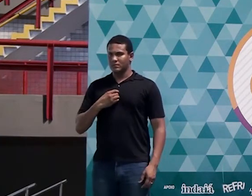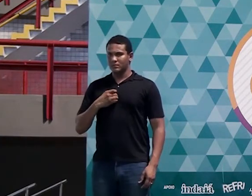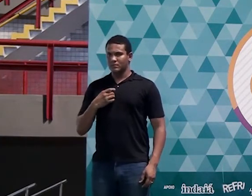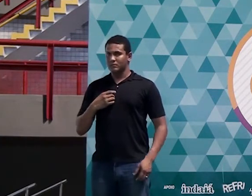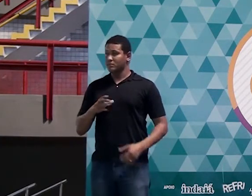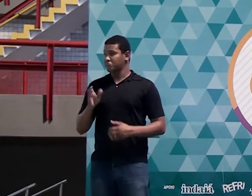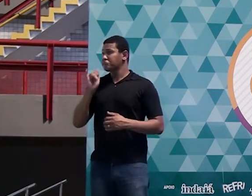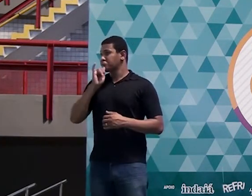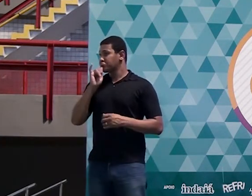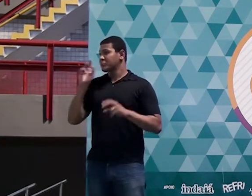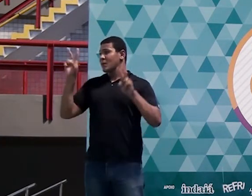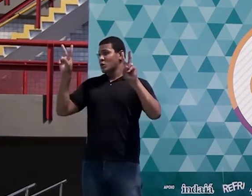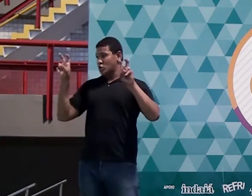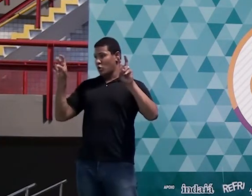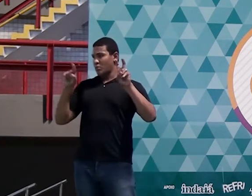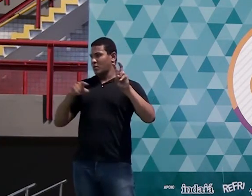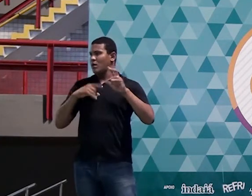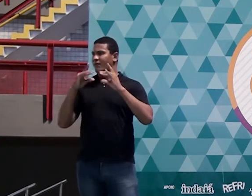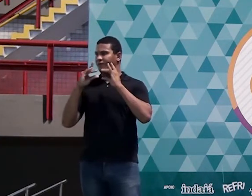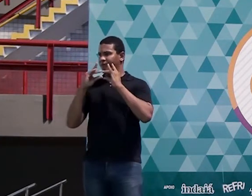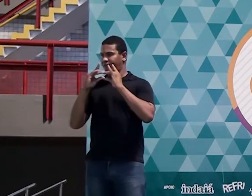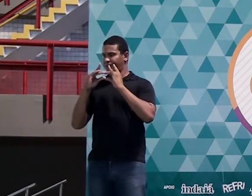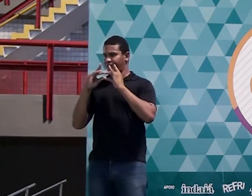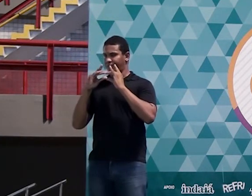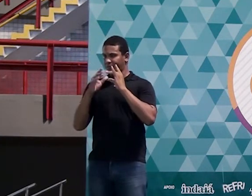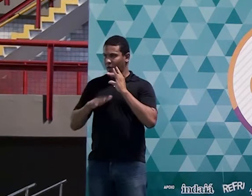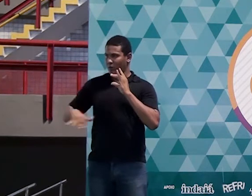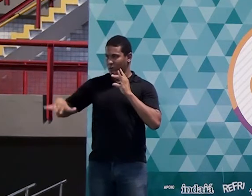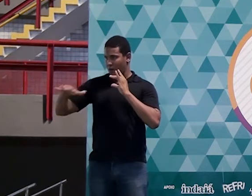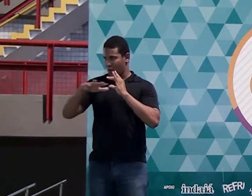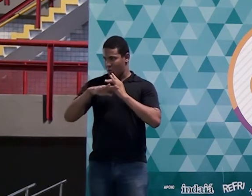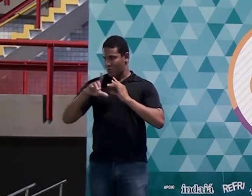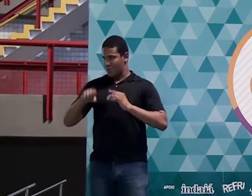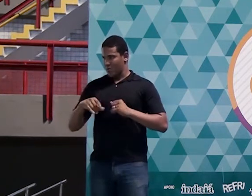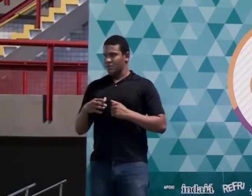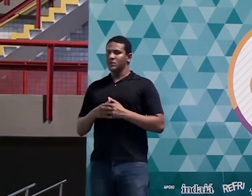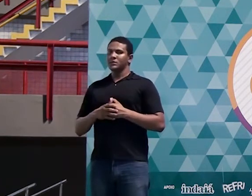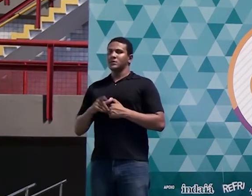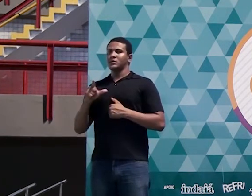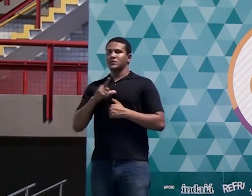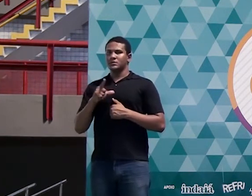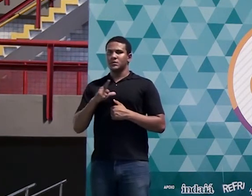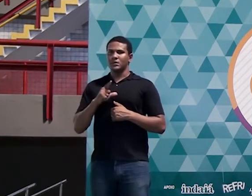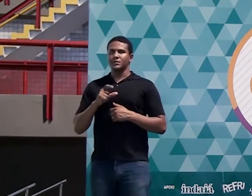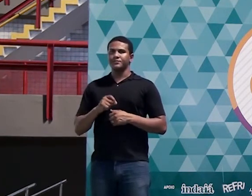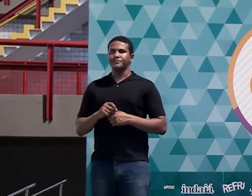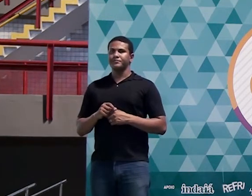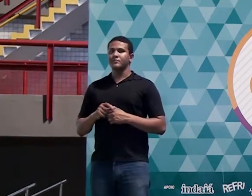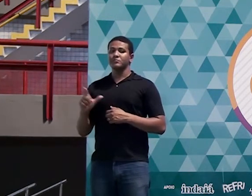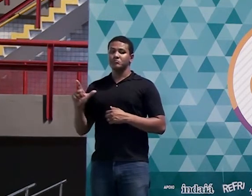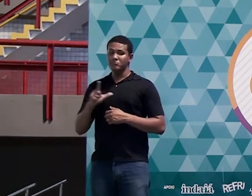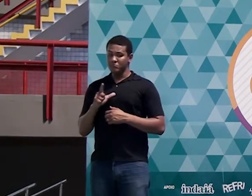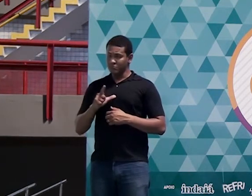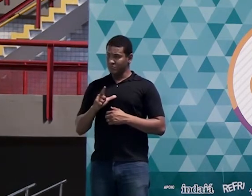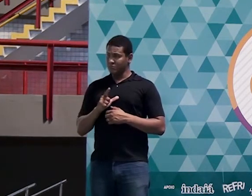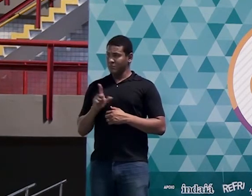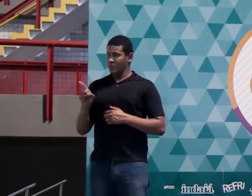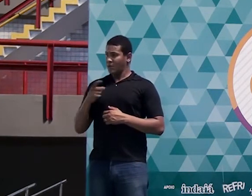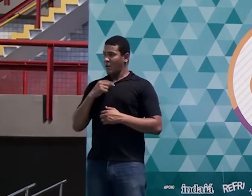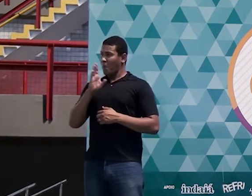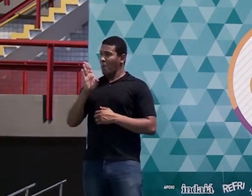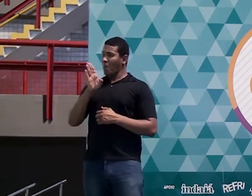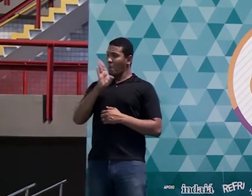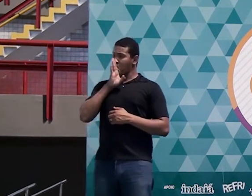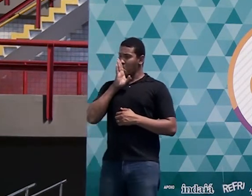A respeito do sistema feudal. A sociedade feudal era estática, e não permitia